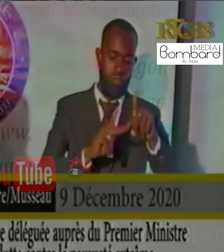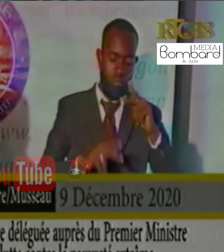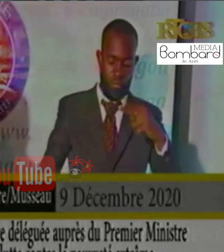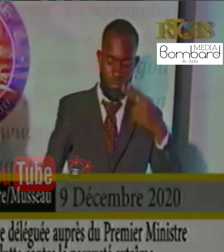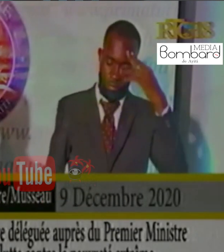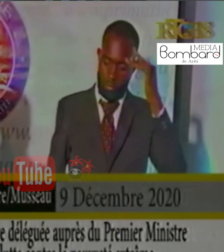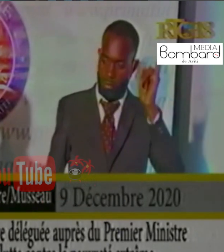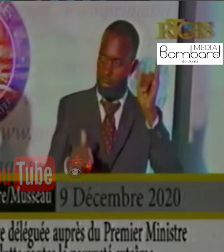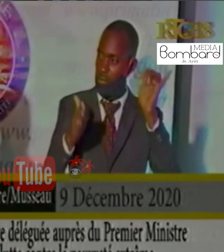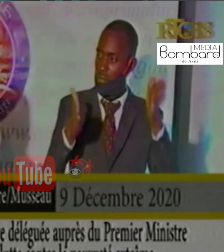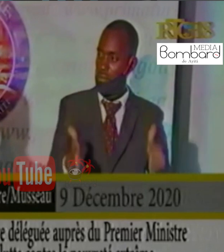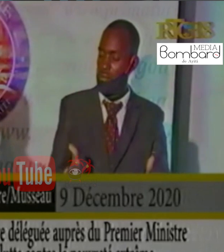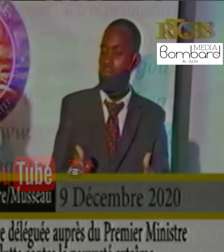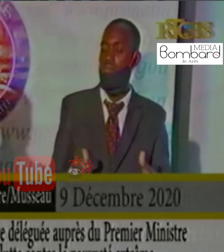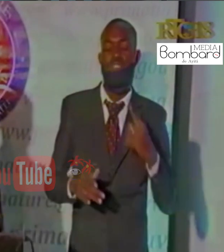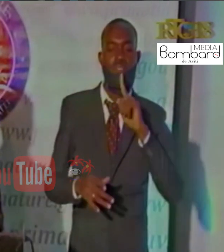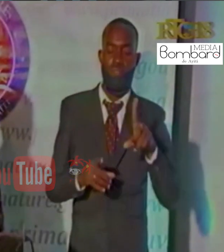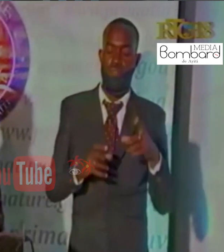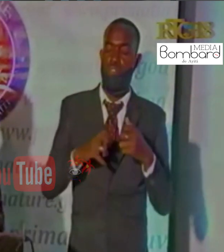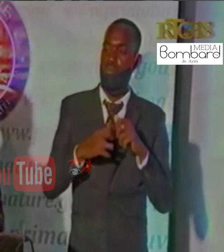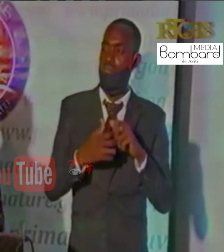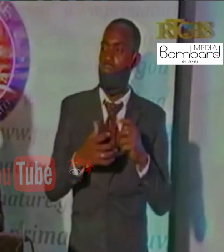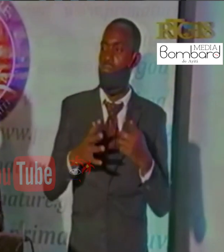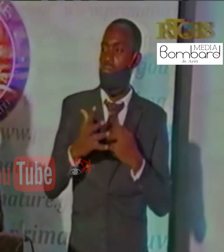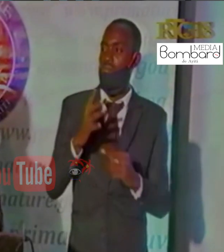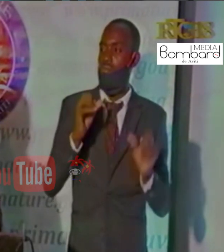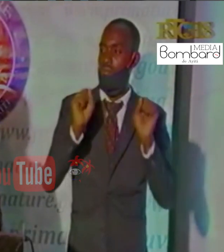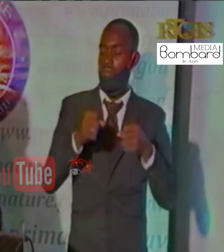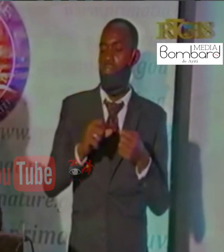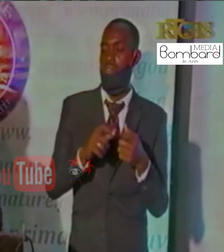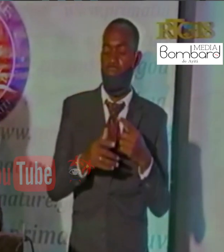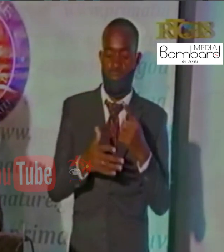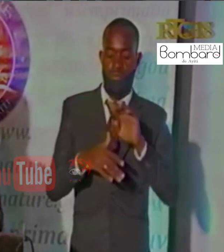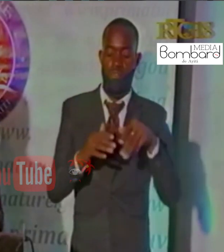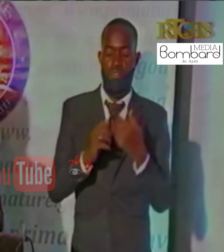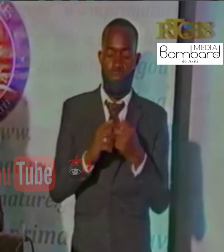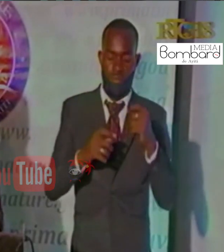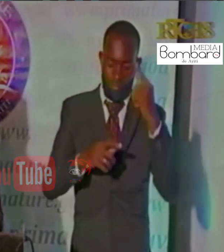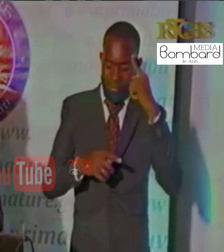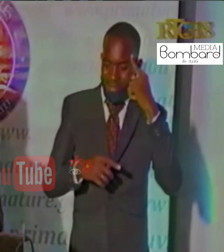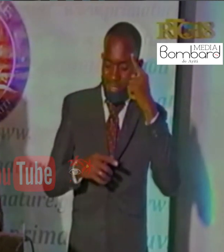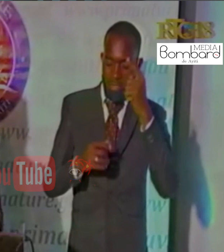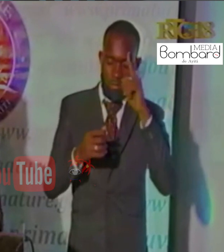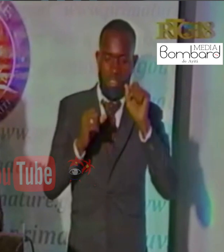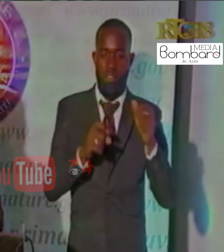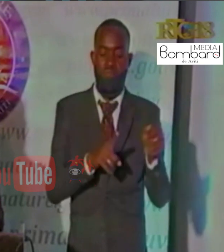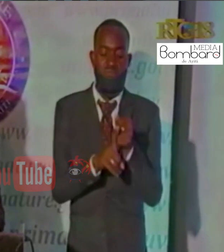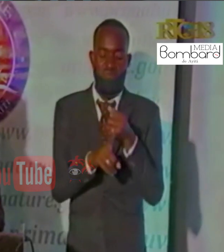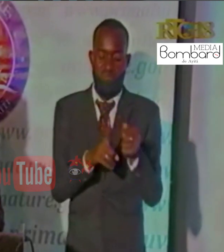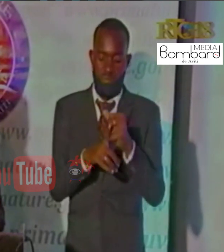pour finir, se lancer un défi, à savoir mettre fin aux pratiques de rester avec chez nous. Ce sont les